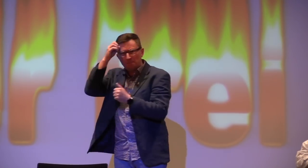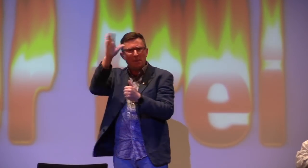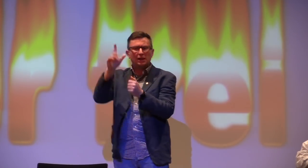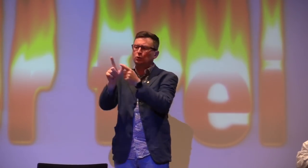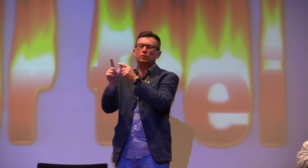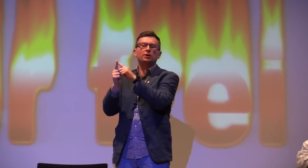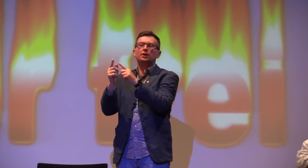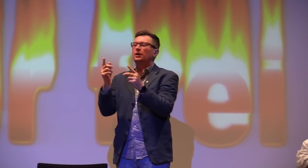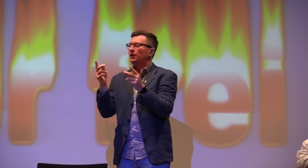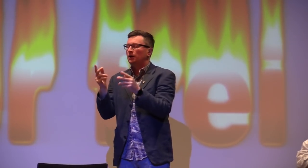Ich glaube,